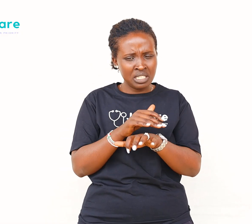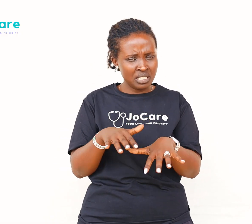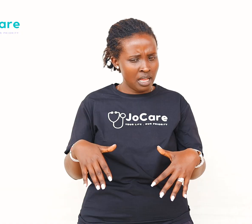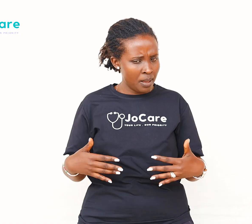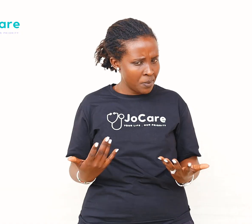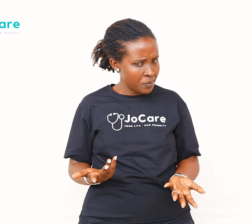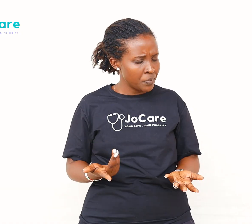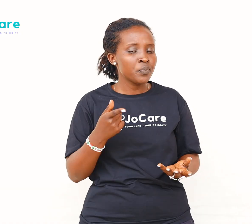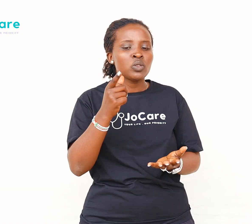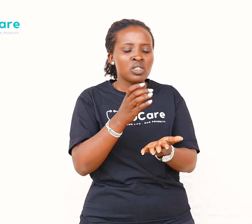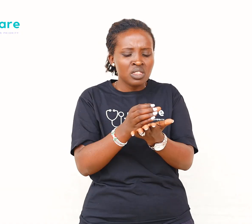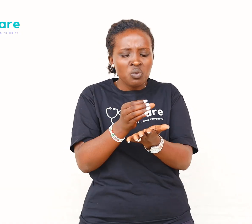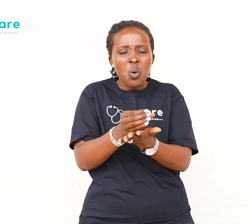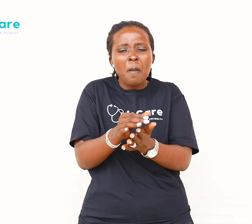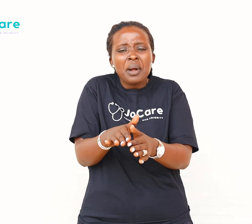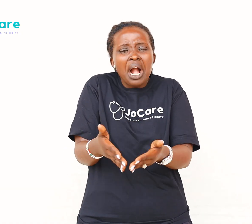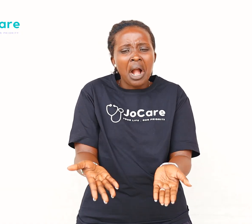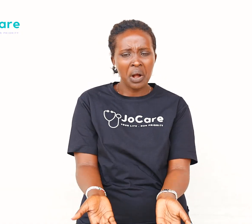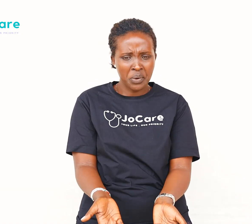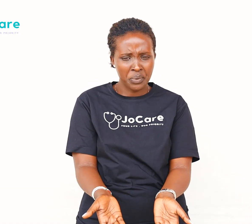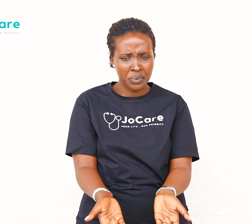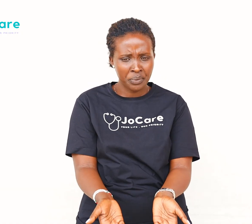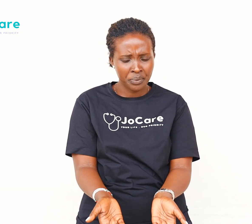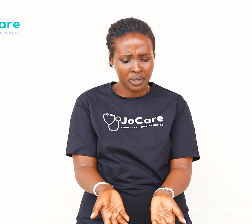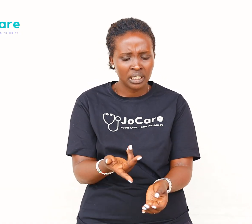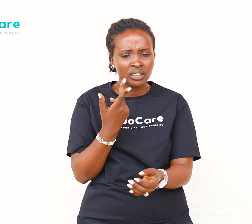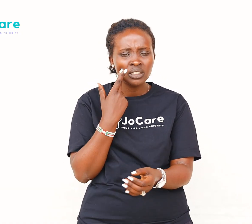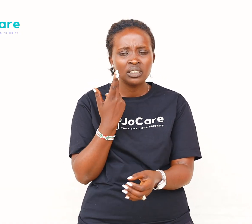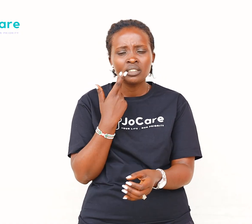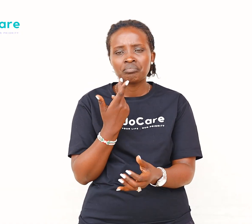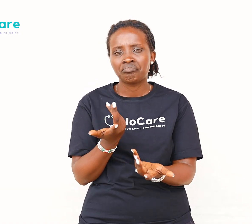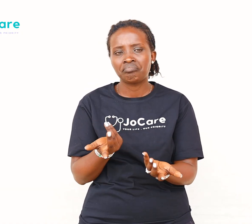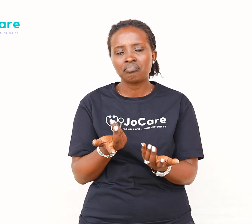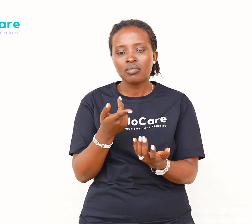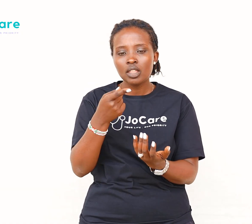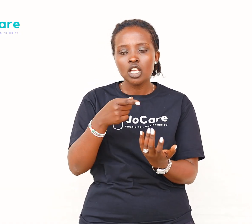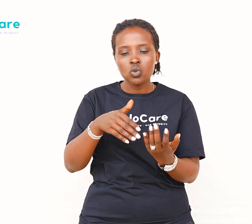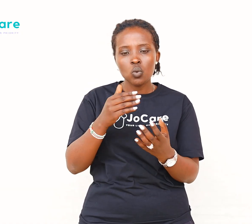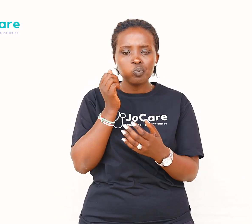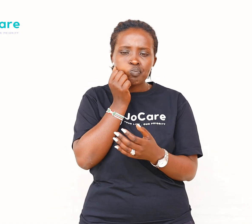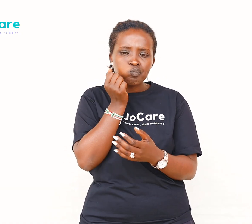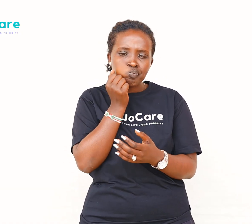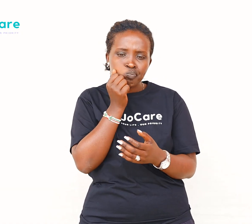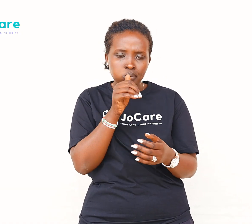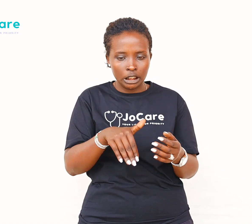Utwo dukombe se adukoresha ate? N'iyo kotegisi tubwire.